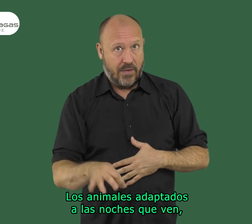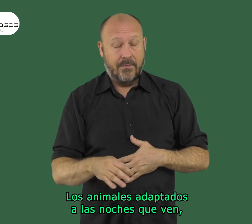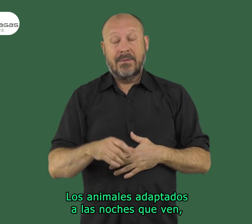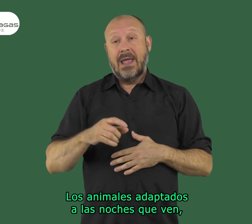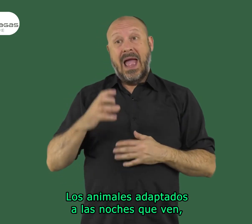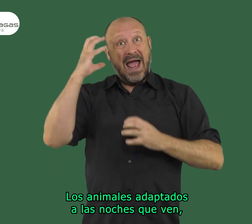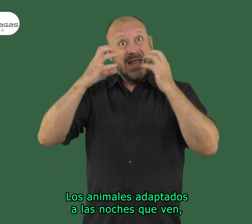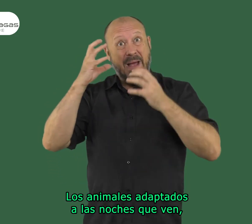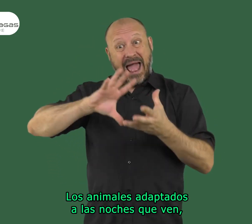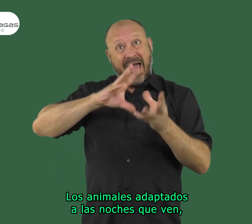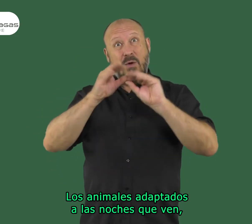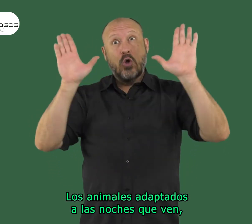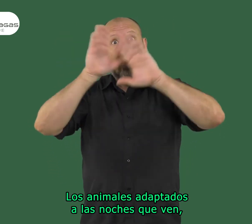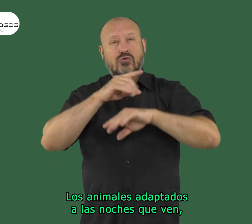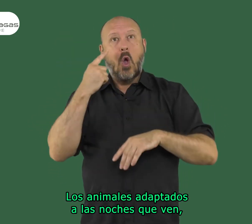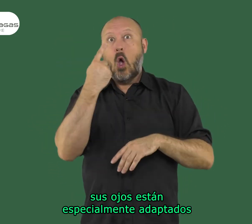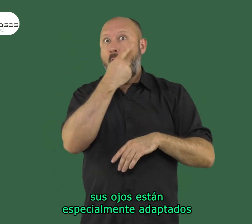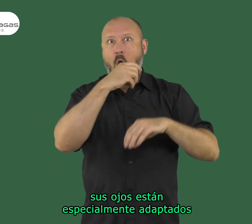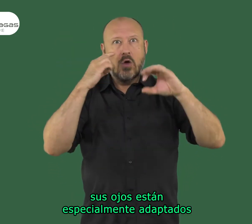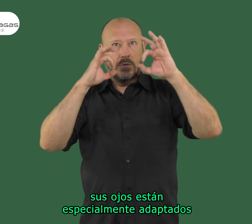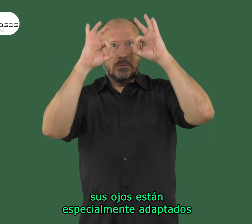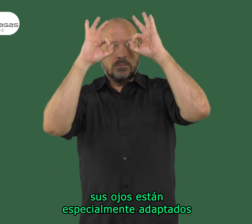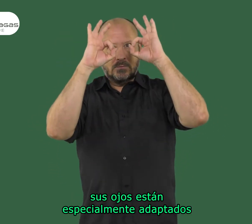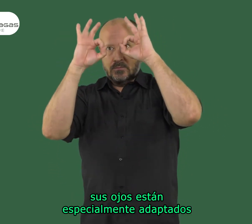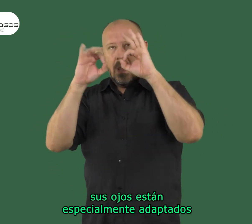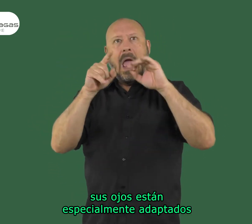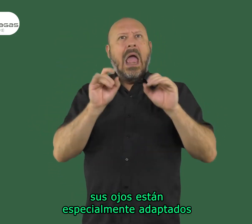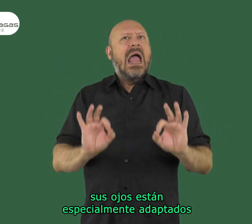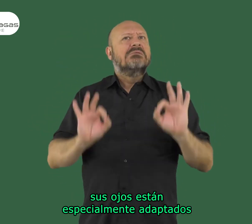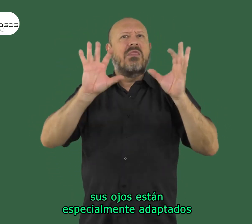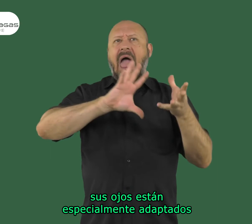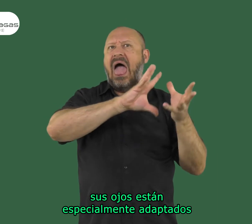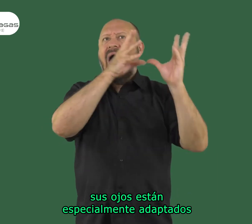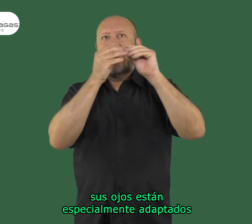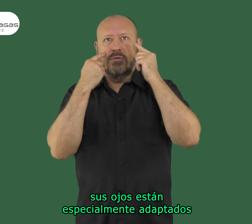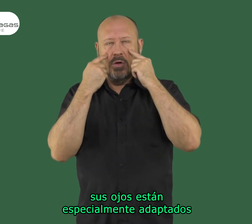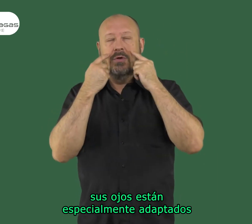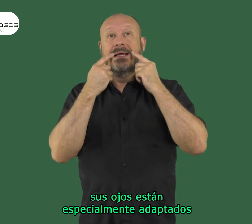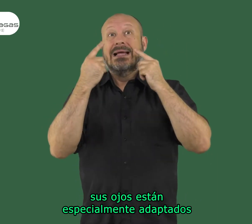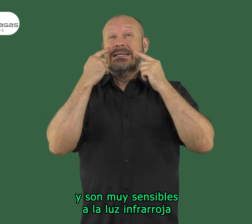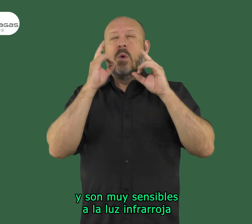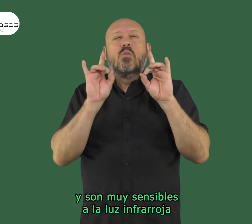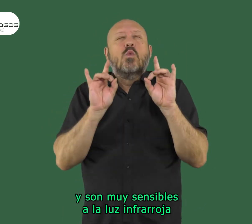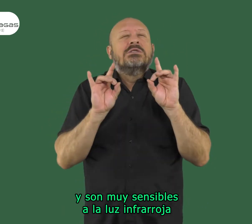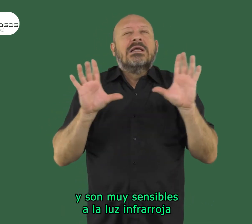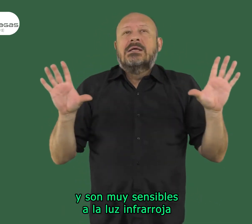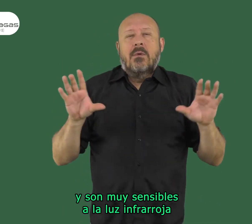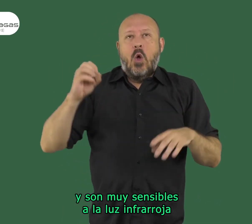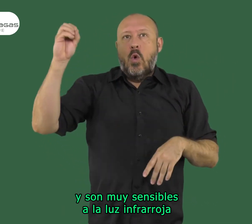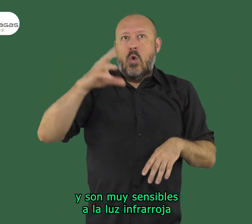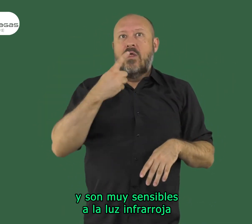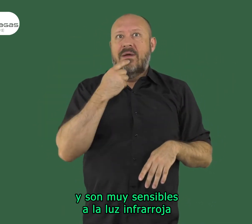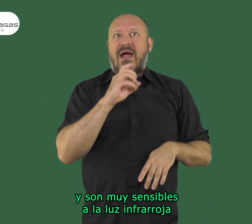Los animales adaptados a la noche es que ven, sus ojos están especialmente adaptados, son